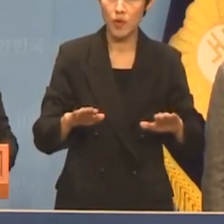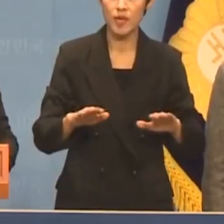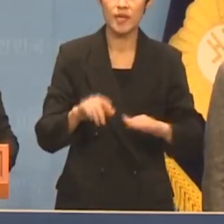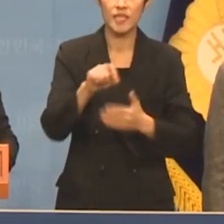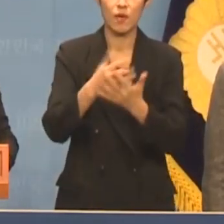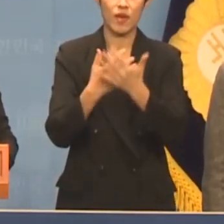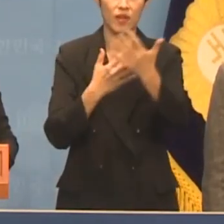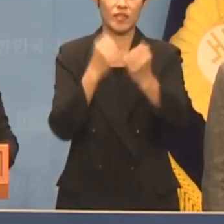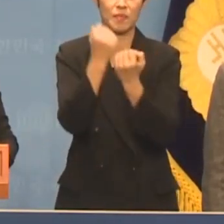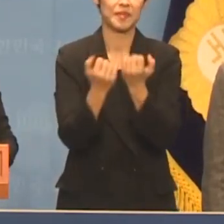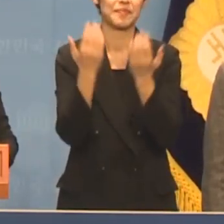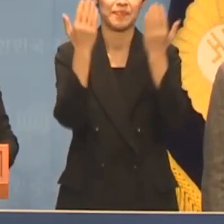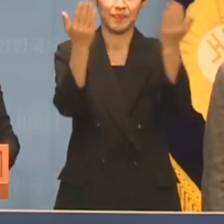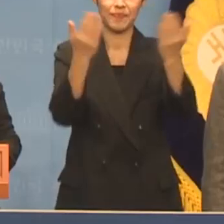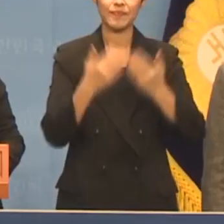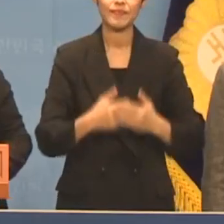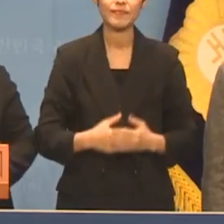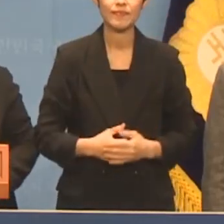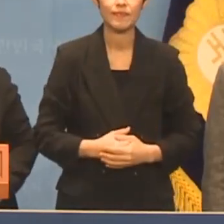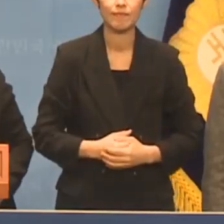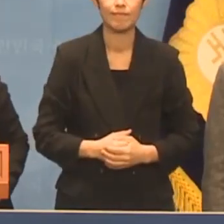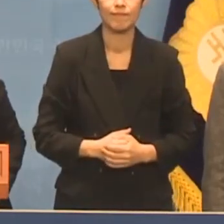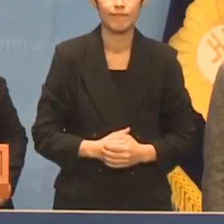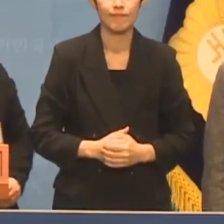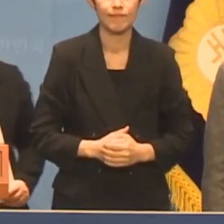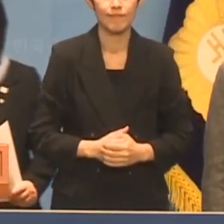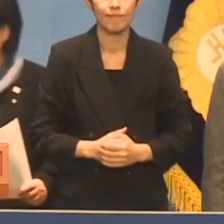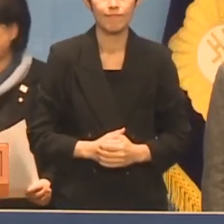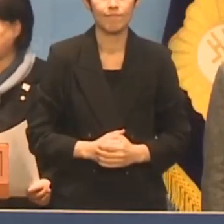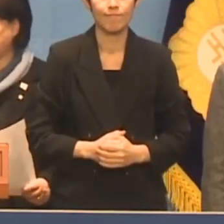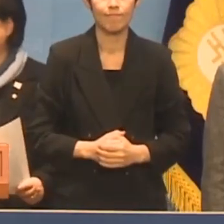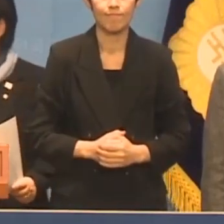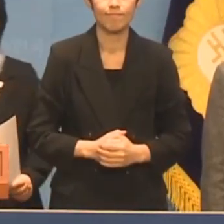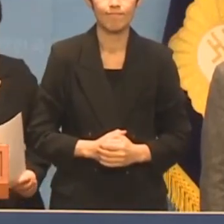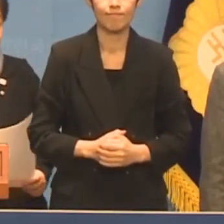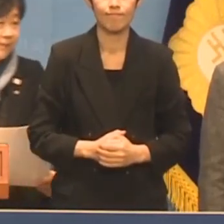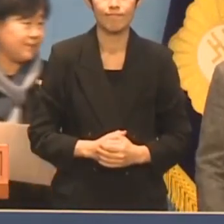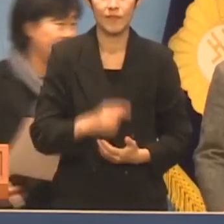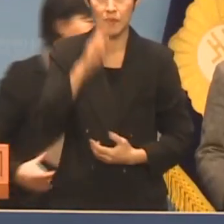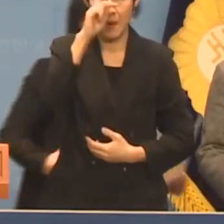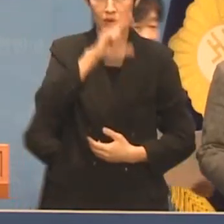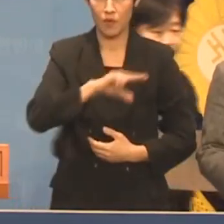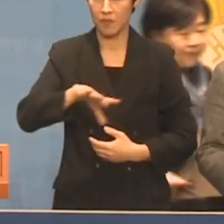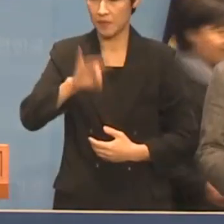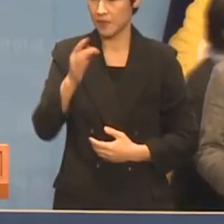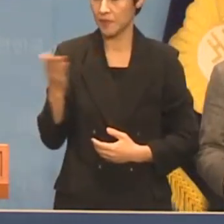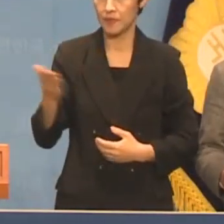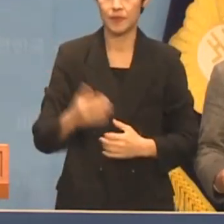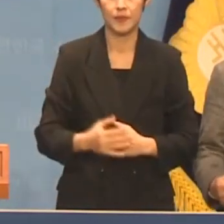기자회견문을 통해서 낱낱이 밝혀주시겠습니다. 박정현 의원님.